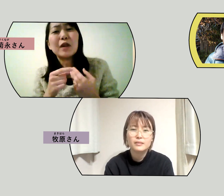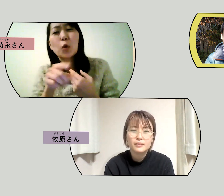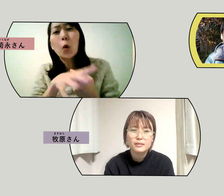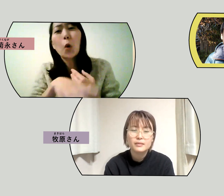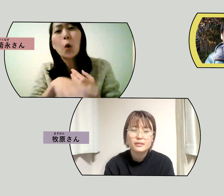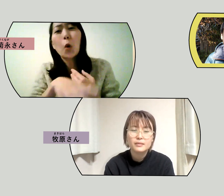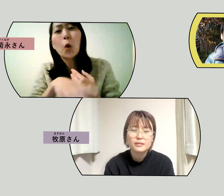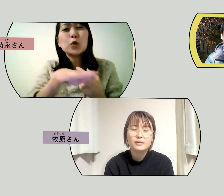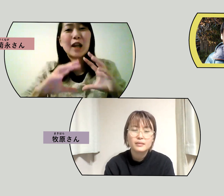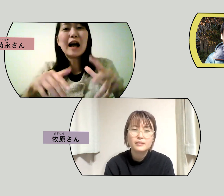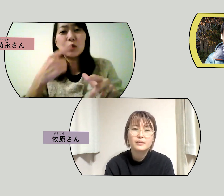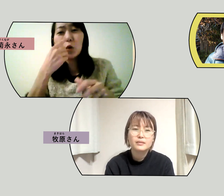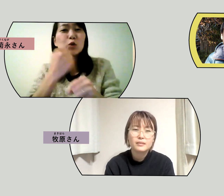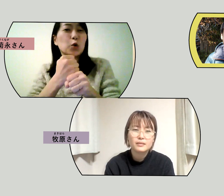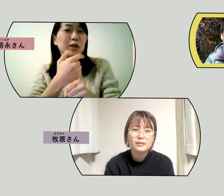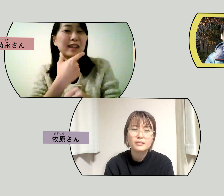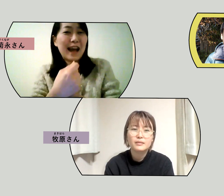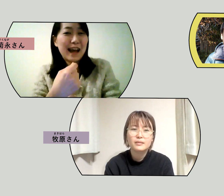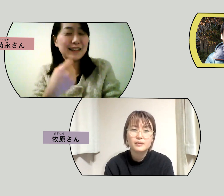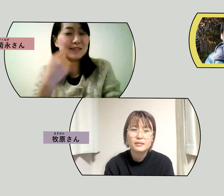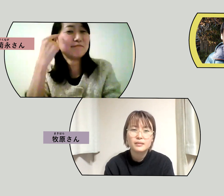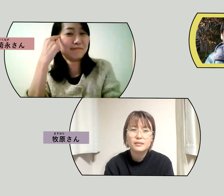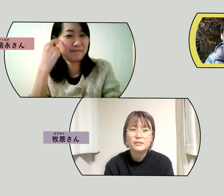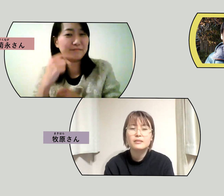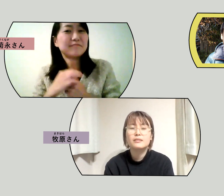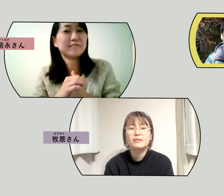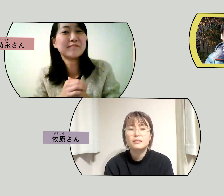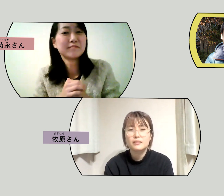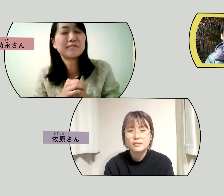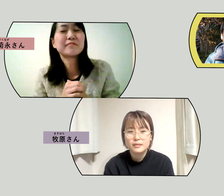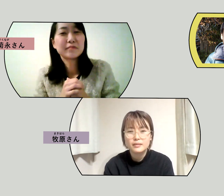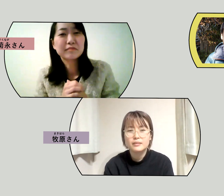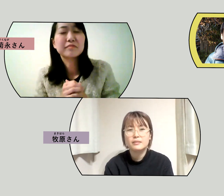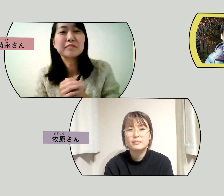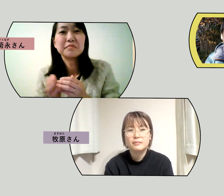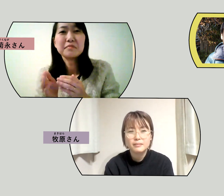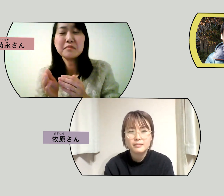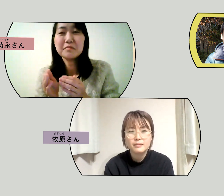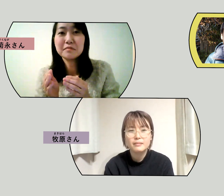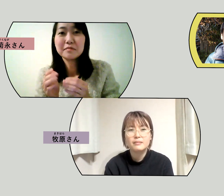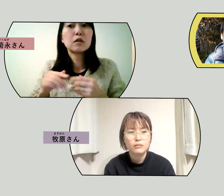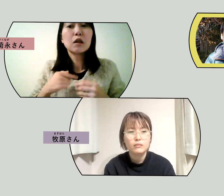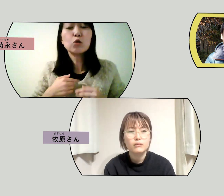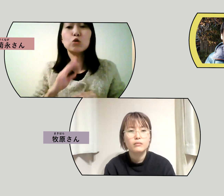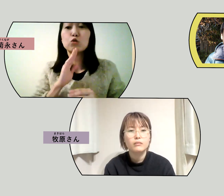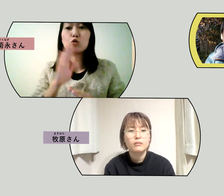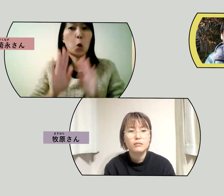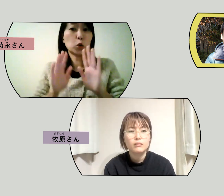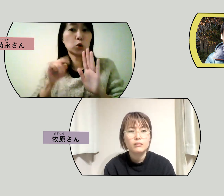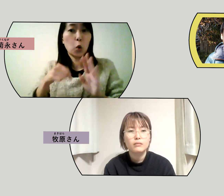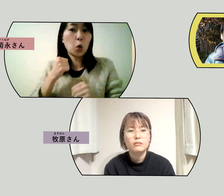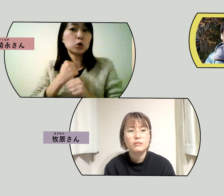かっていうのがポイントでその世界を作っていきたいと思ってい